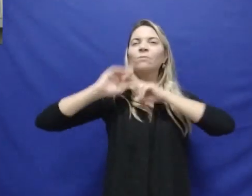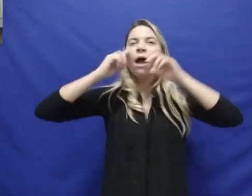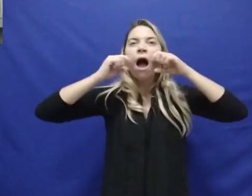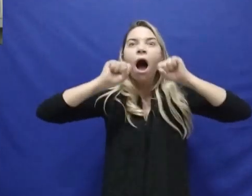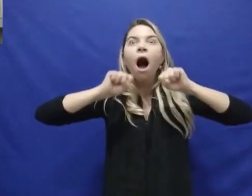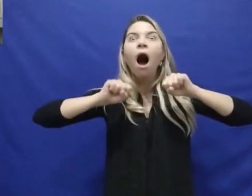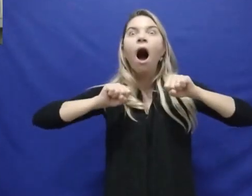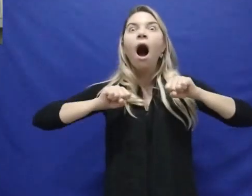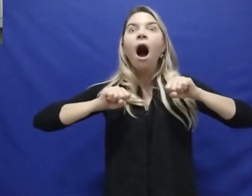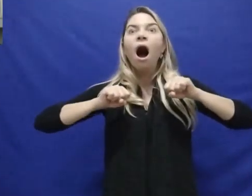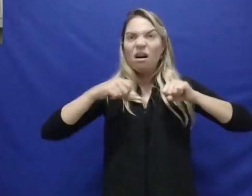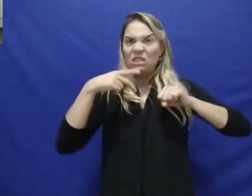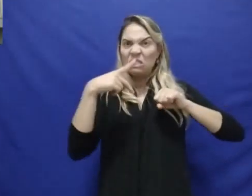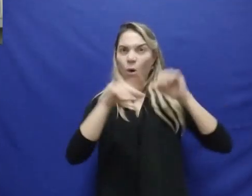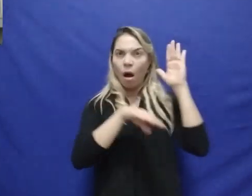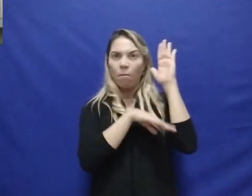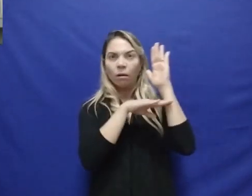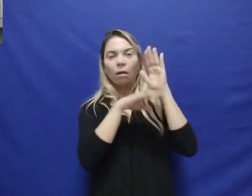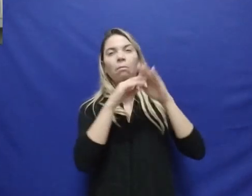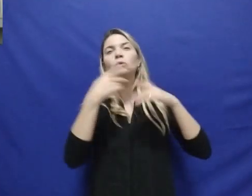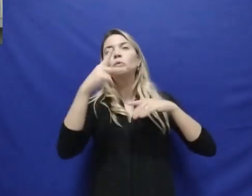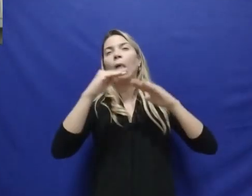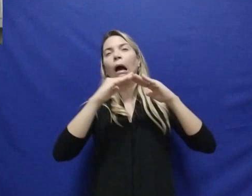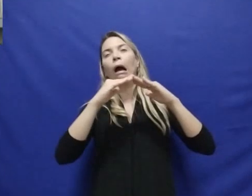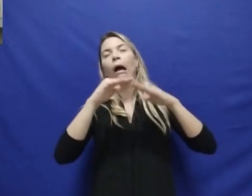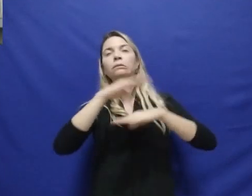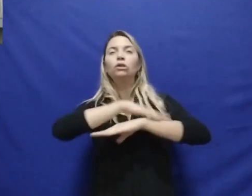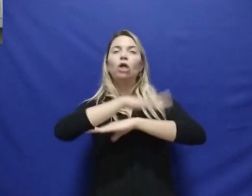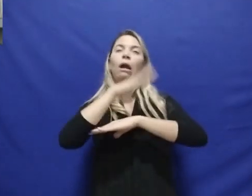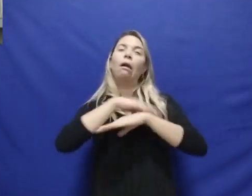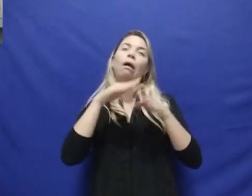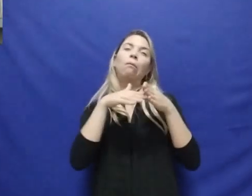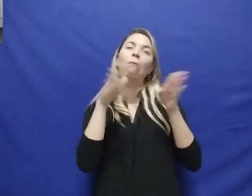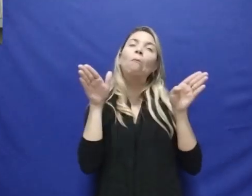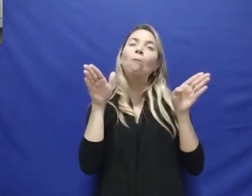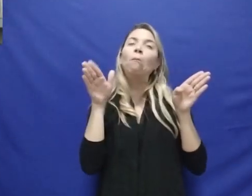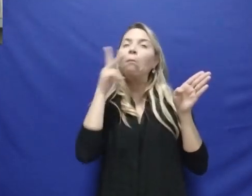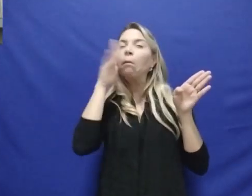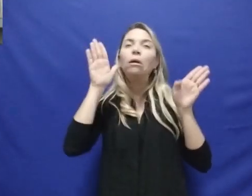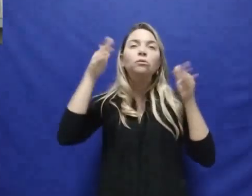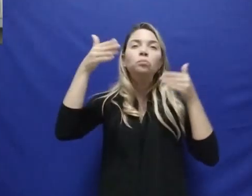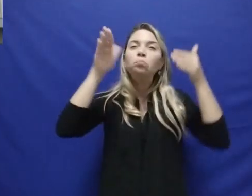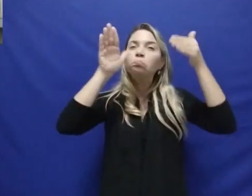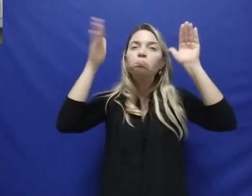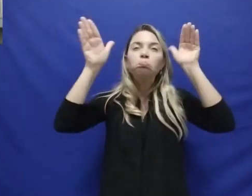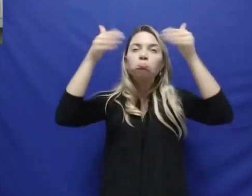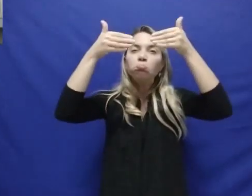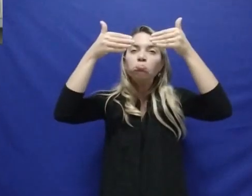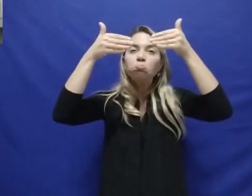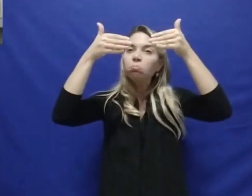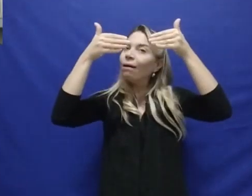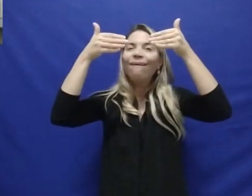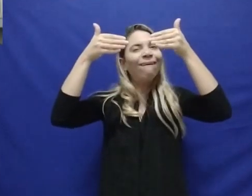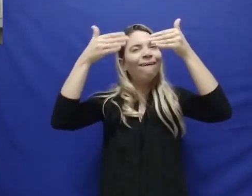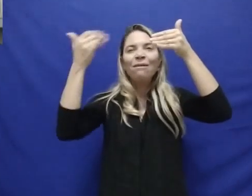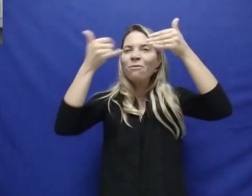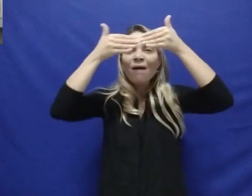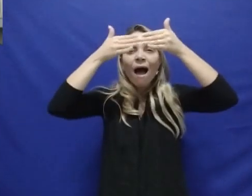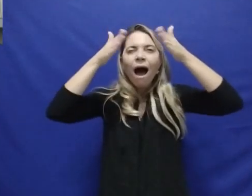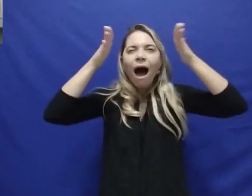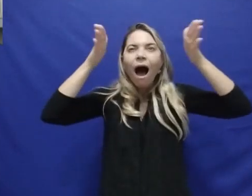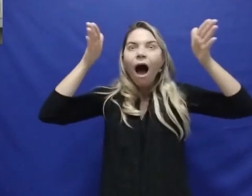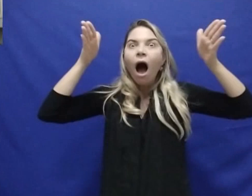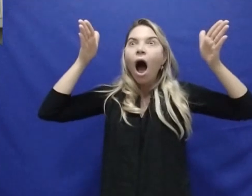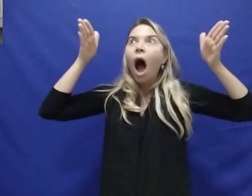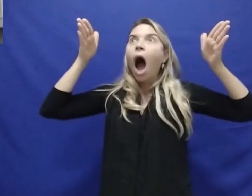virão se você decidir hoje olhar para esse mundo não como quem diz que ainda falta algum tempo, alguns